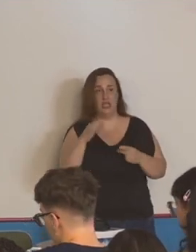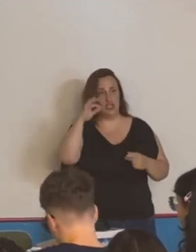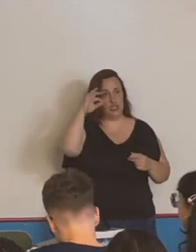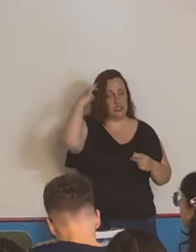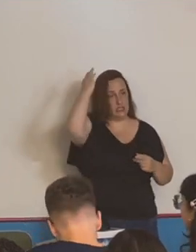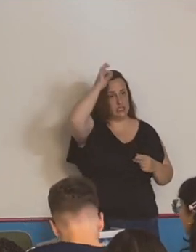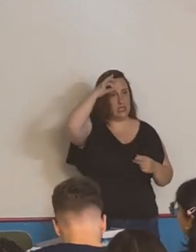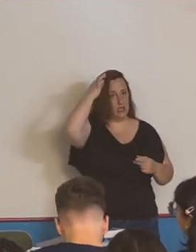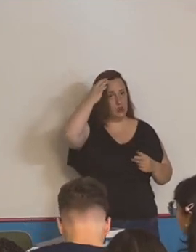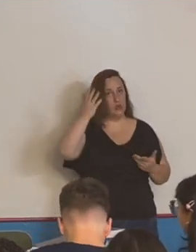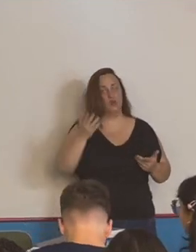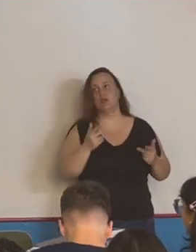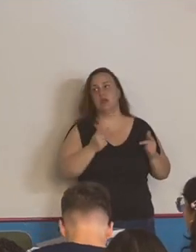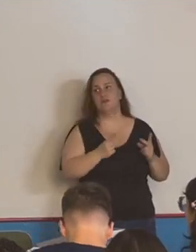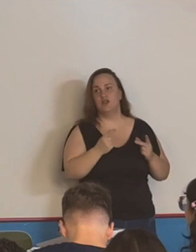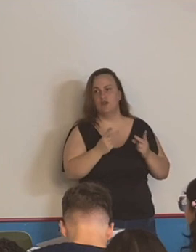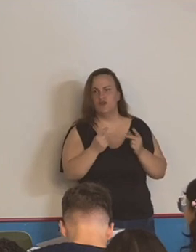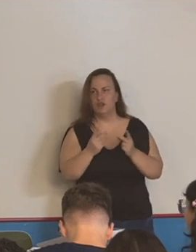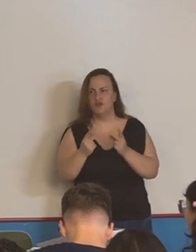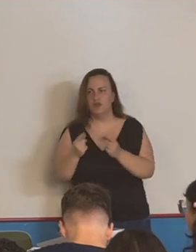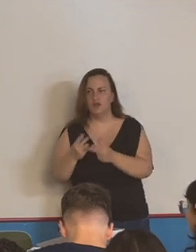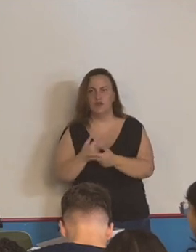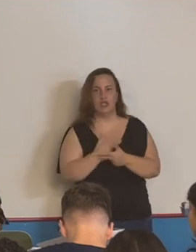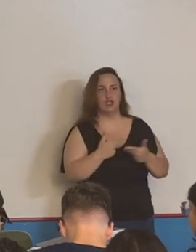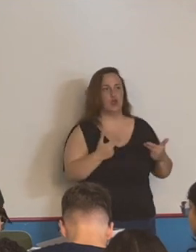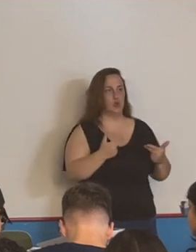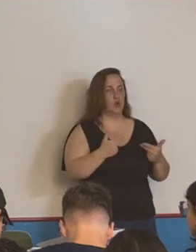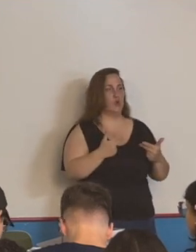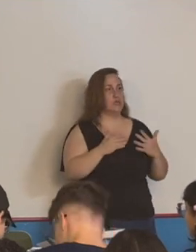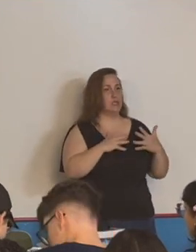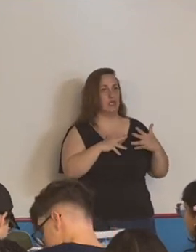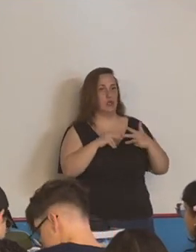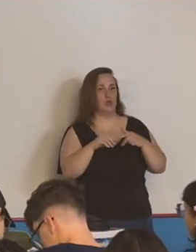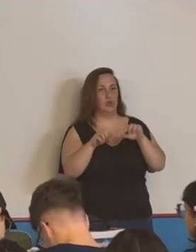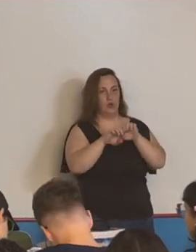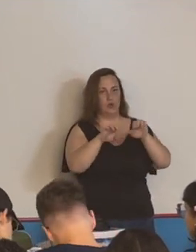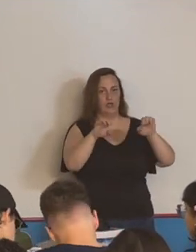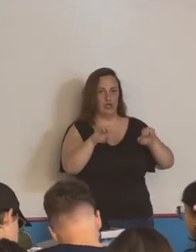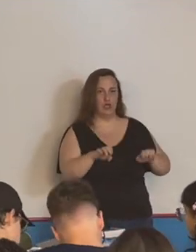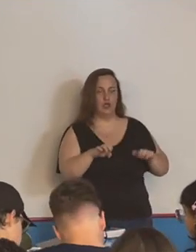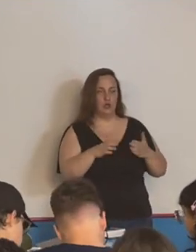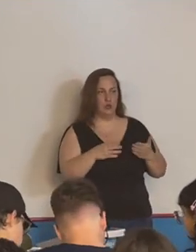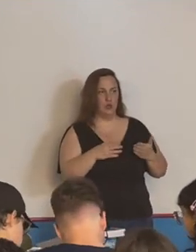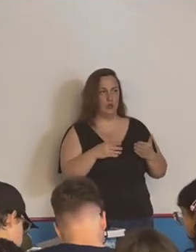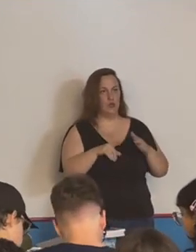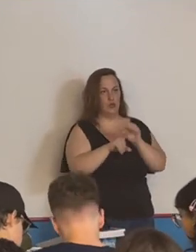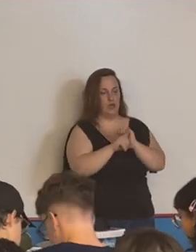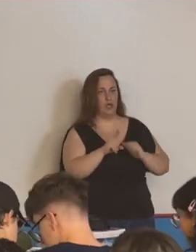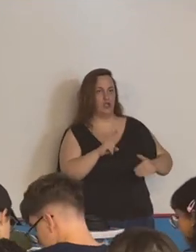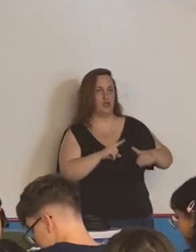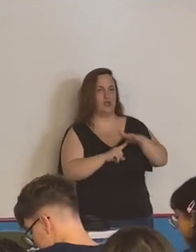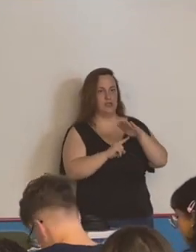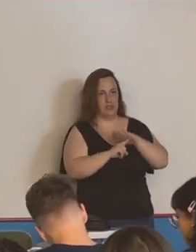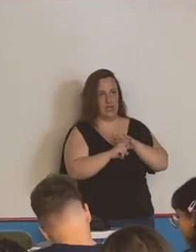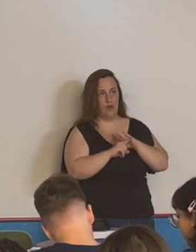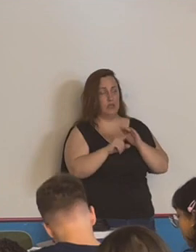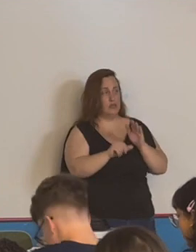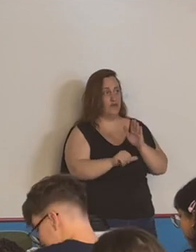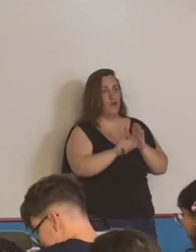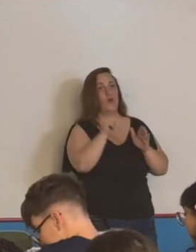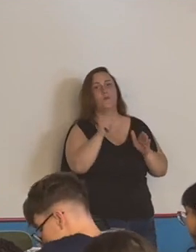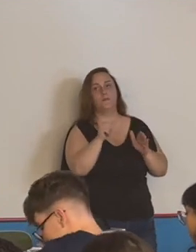santos, né? Então, tudo isso que estrutura a nossa sociedade, né? Então, esse foi o primeiro trabalho da